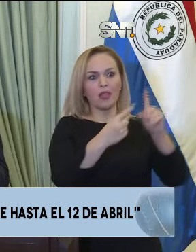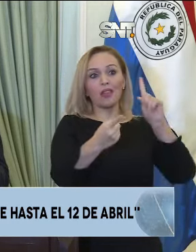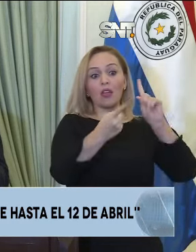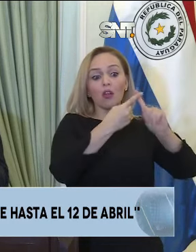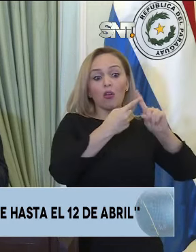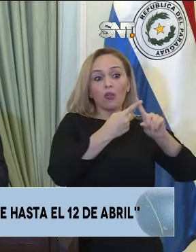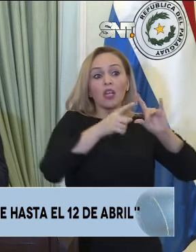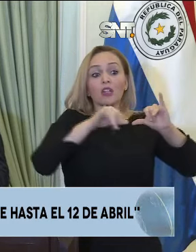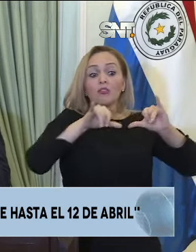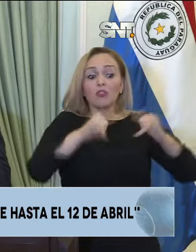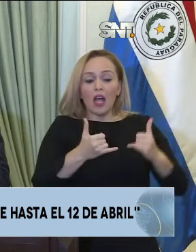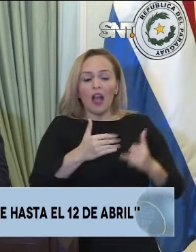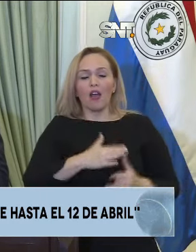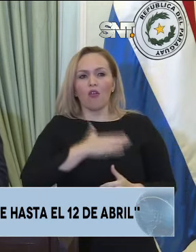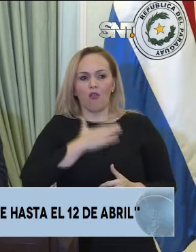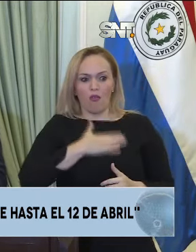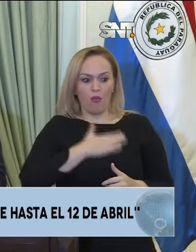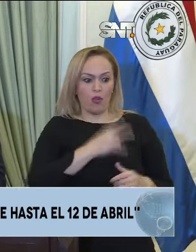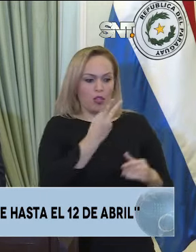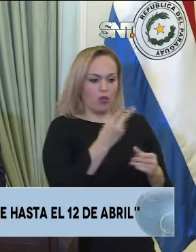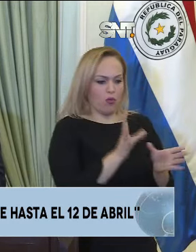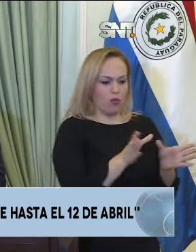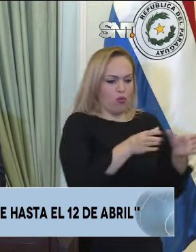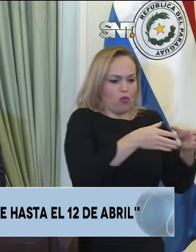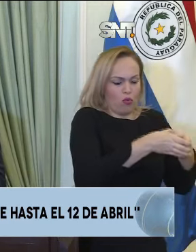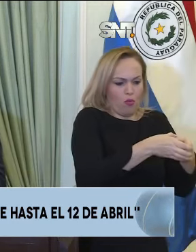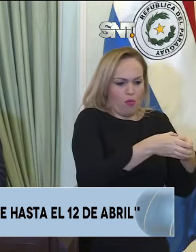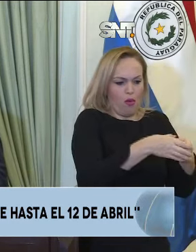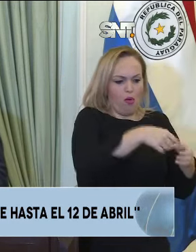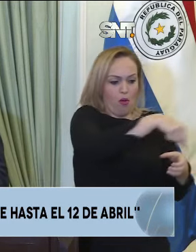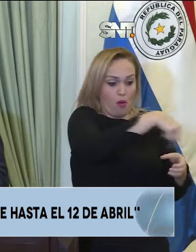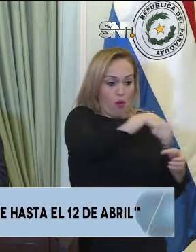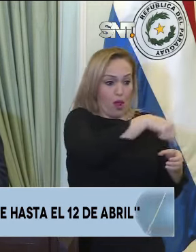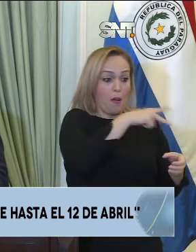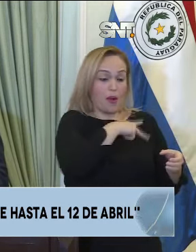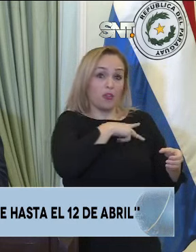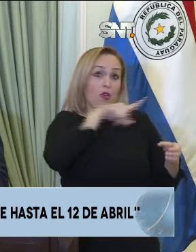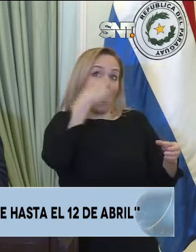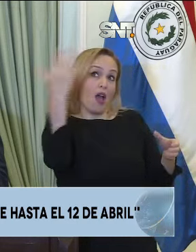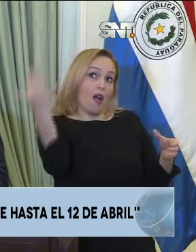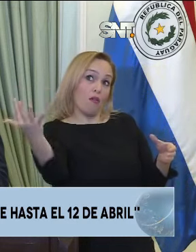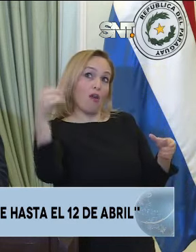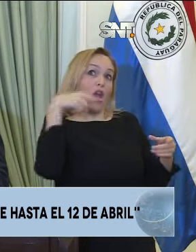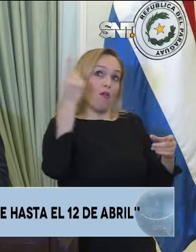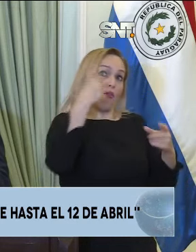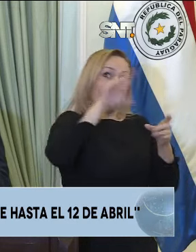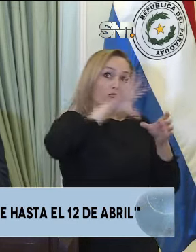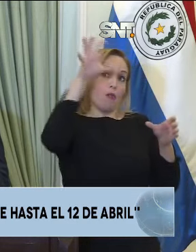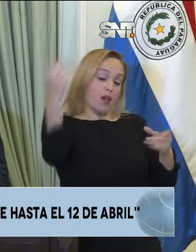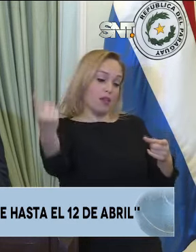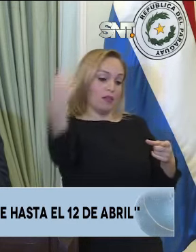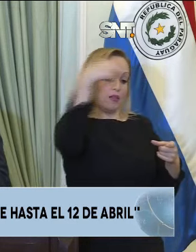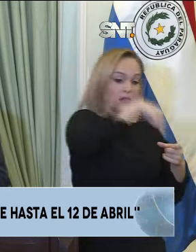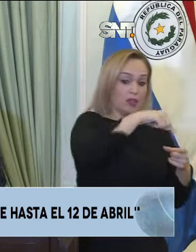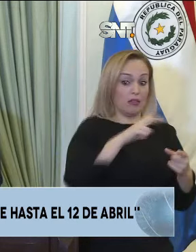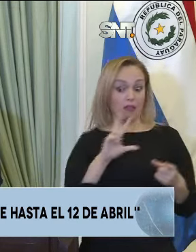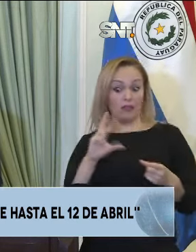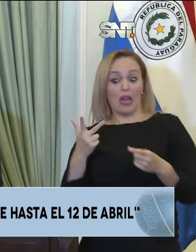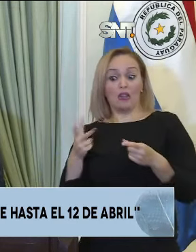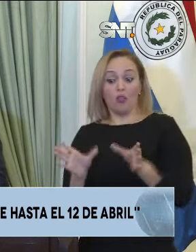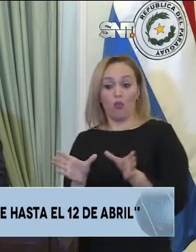casos confirmados. Un segundo grupo que tiene que ver con personas que vienen del extranjero y desarrollan síntomas. Y un tercer